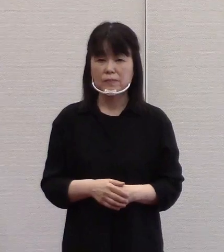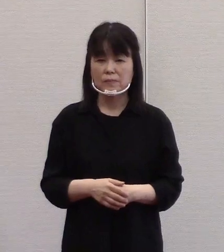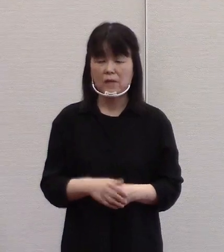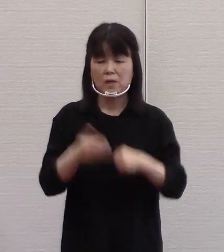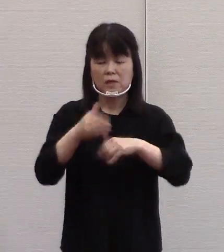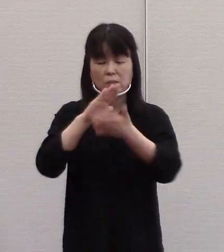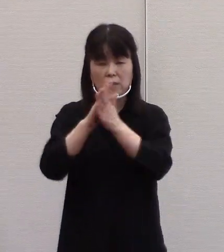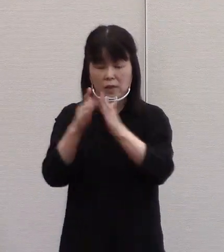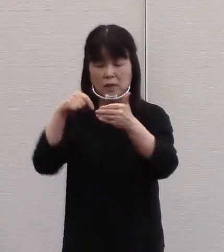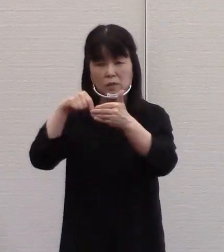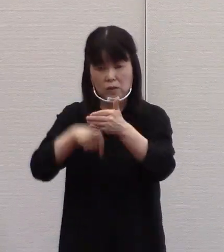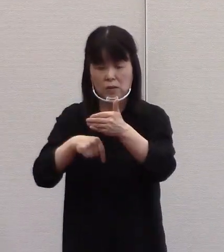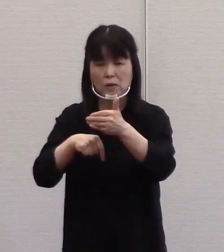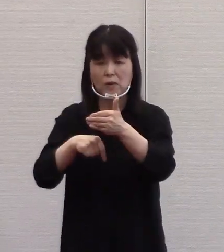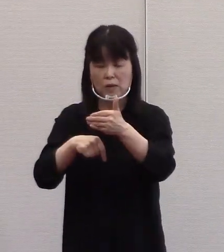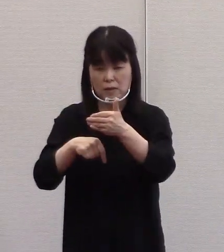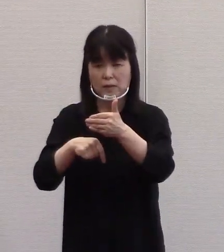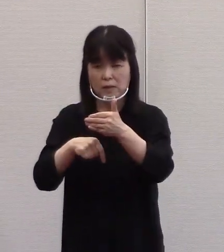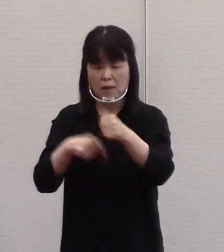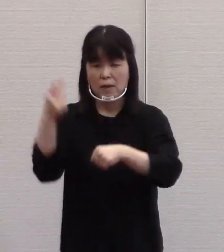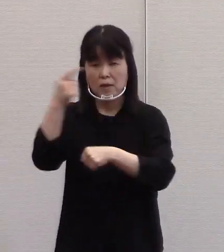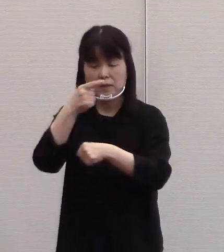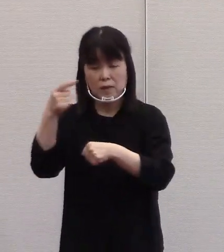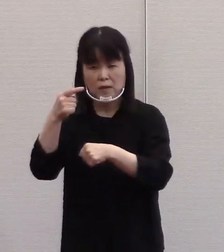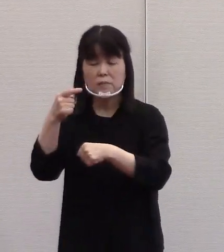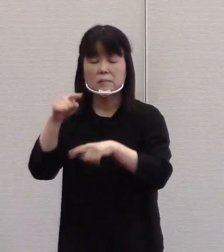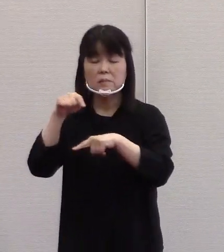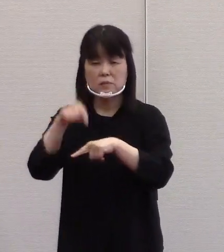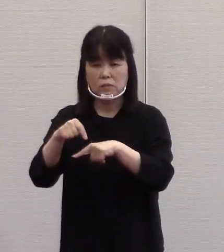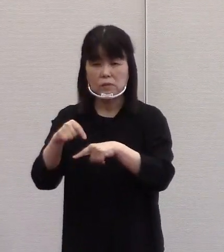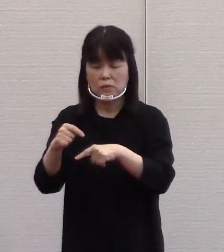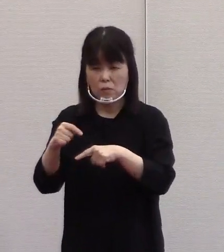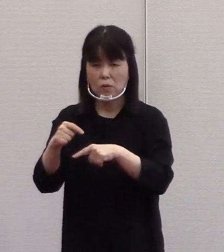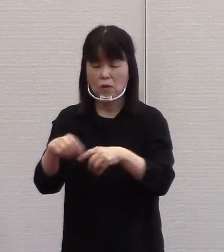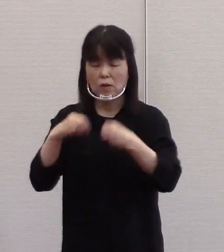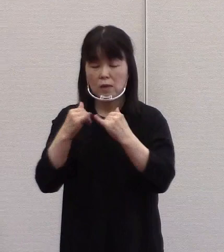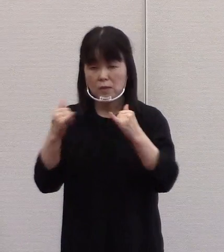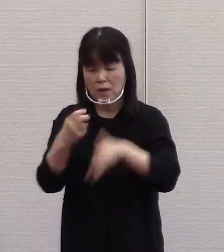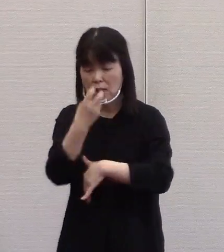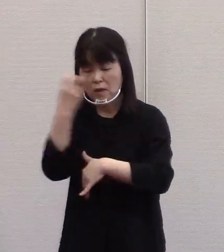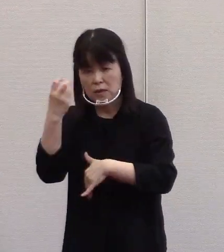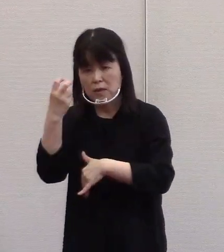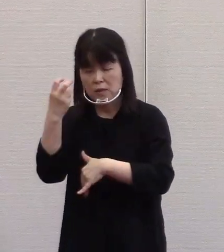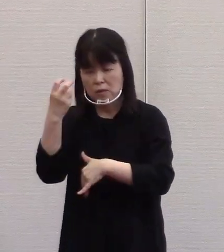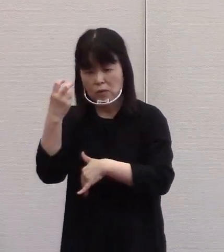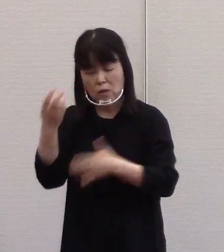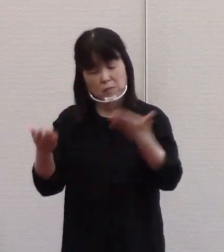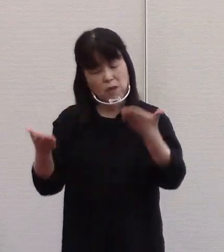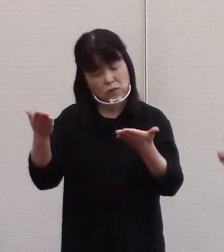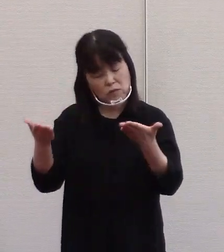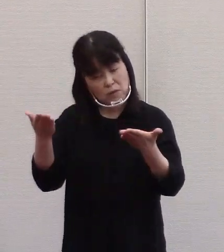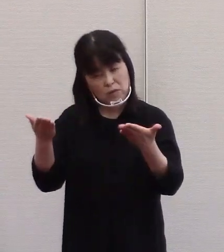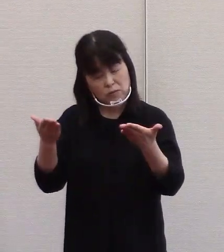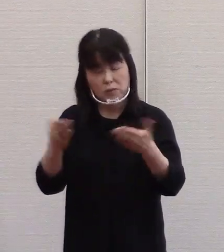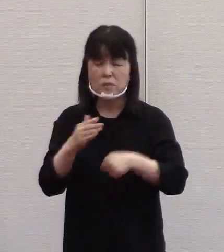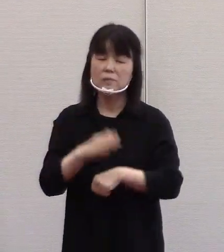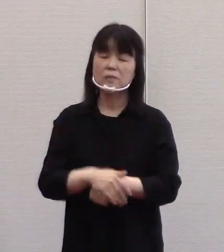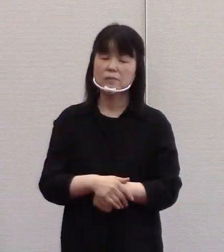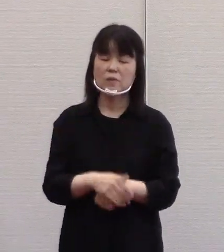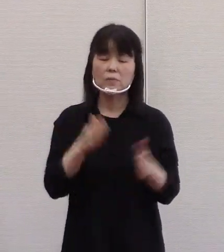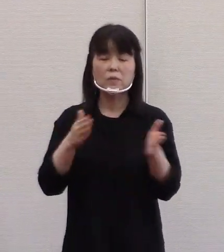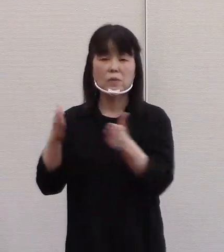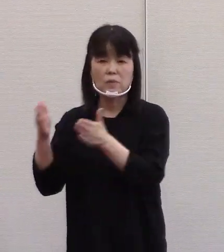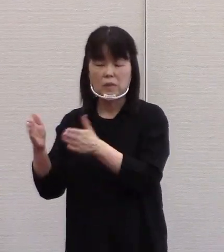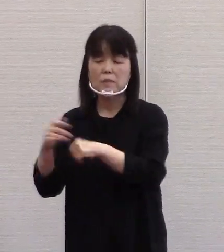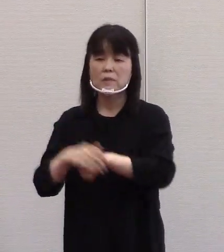最初の例の時に比べればという、まあ、比較はあれですけど、スト